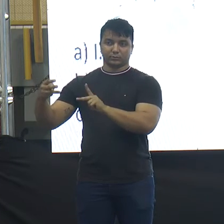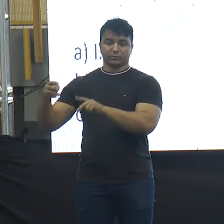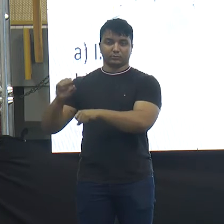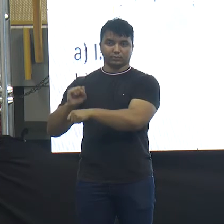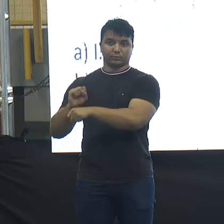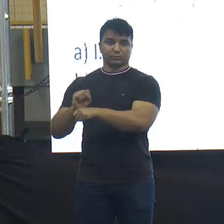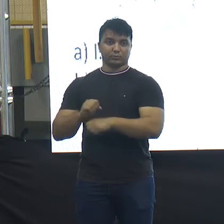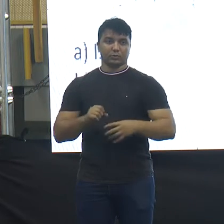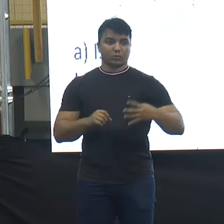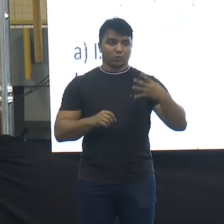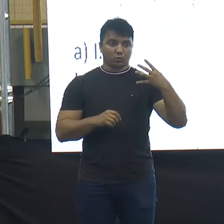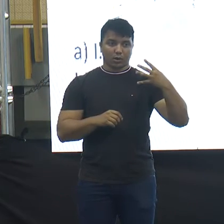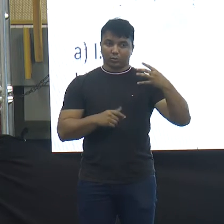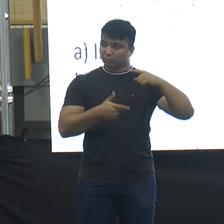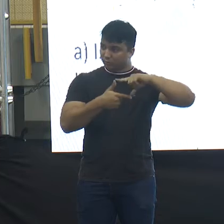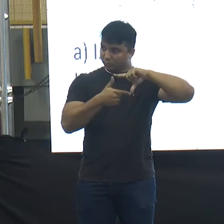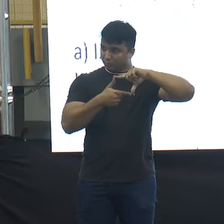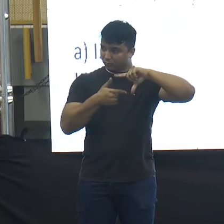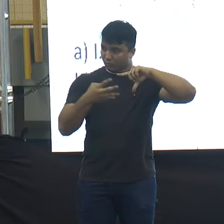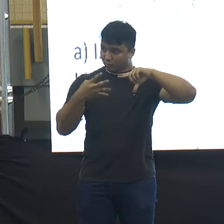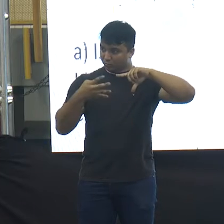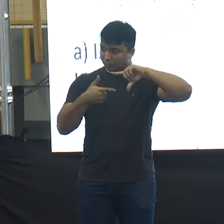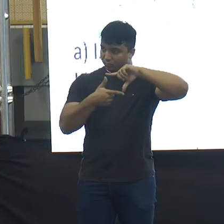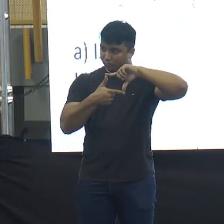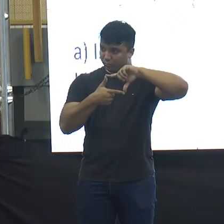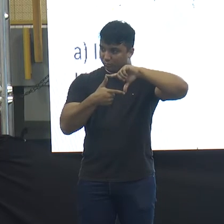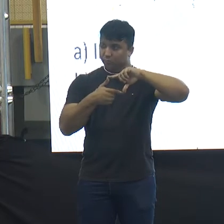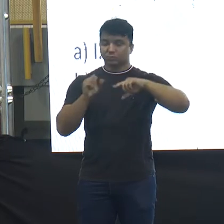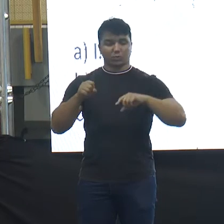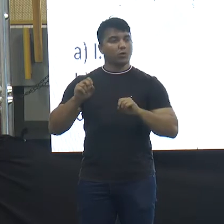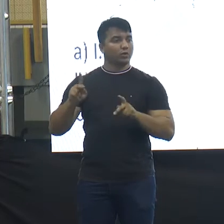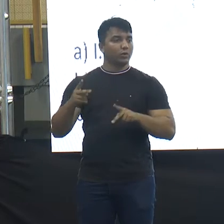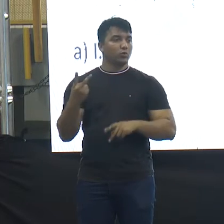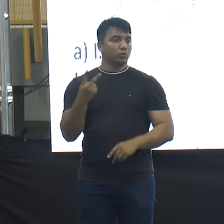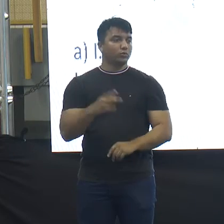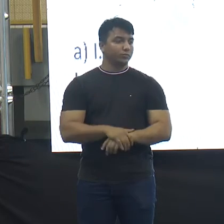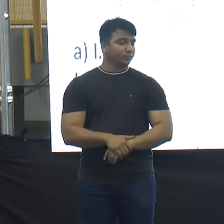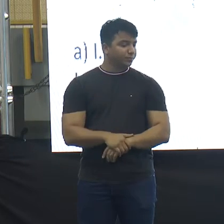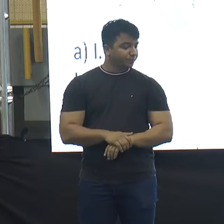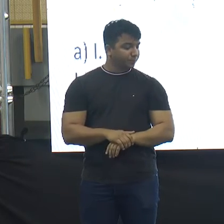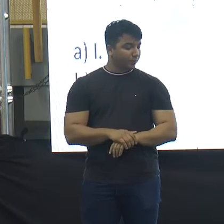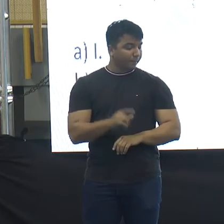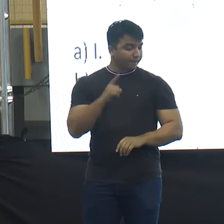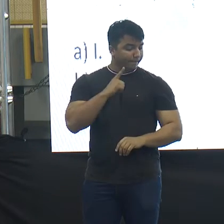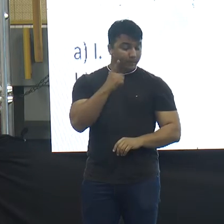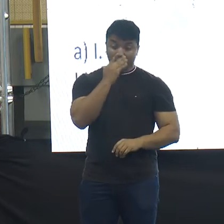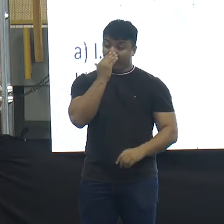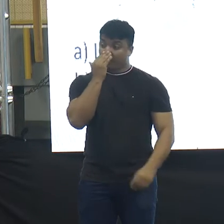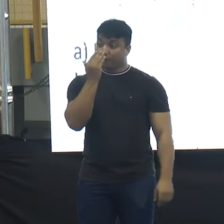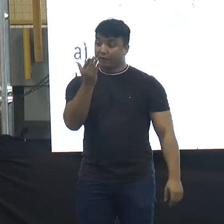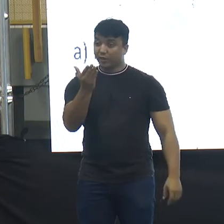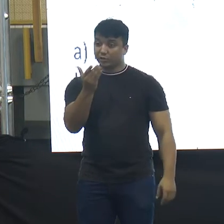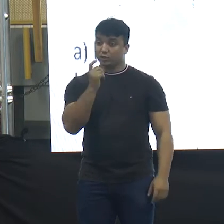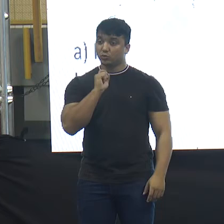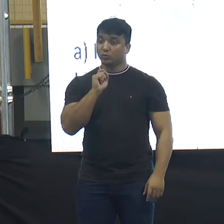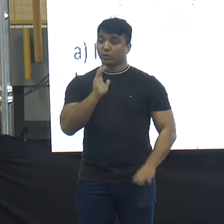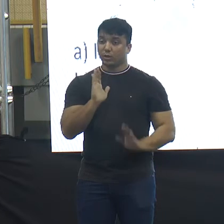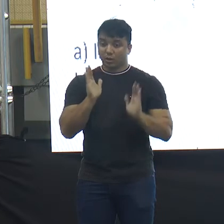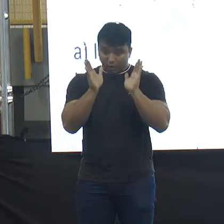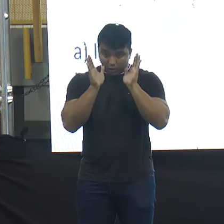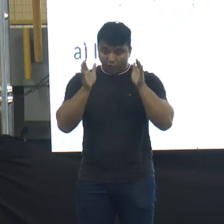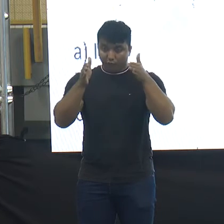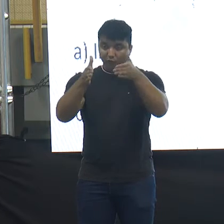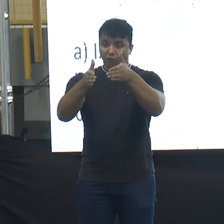O item 4 é um retângulo? Uhum. Lembra do dado que ele colocou? A frente está